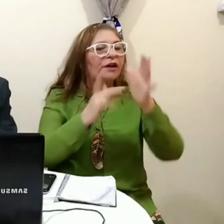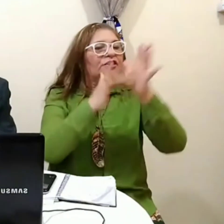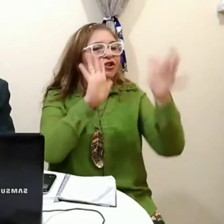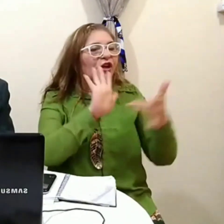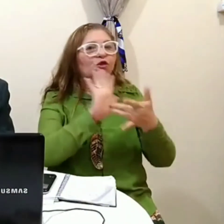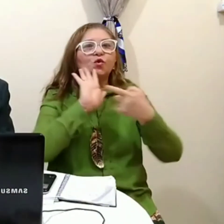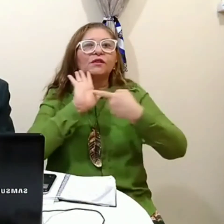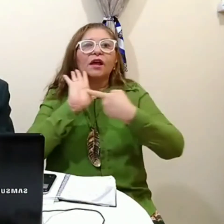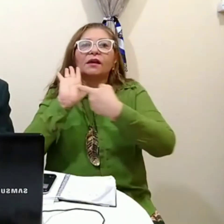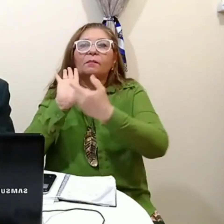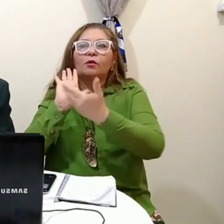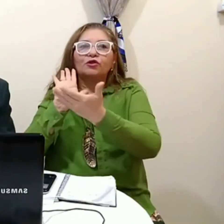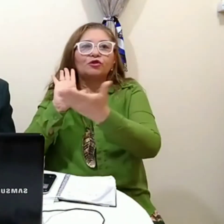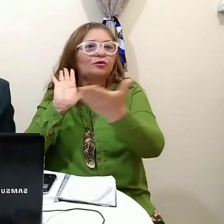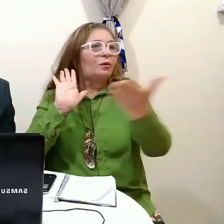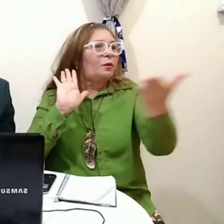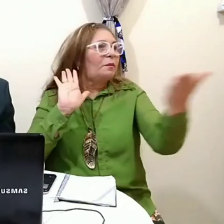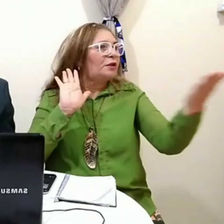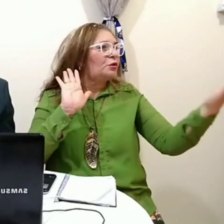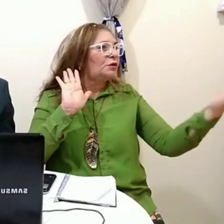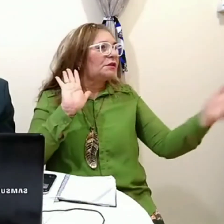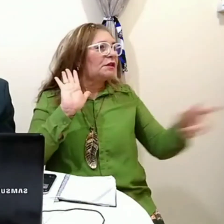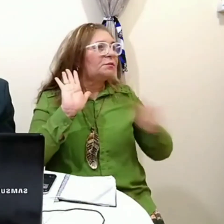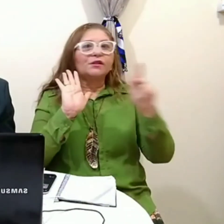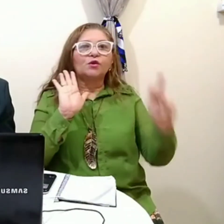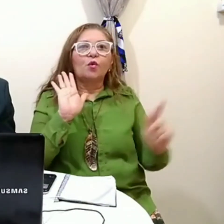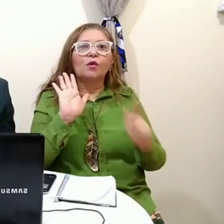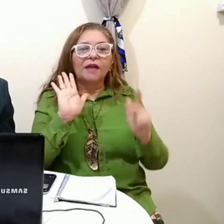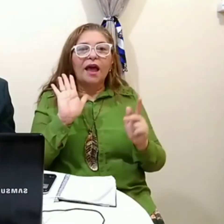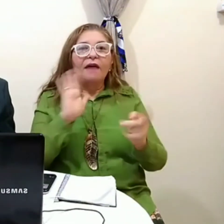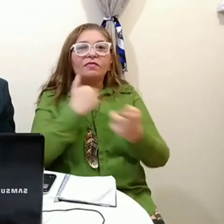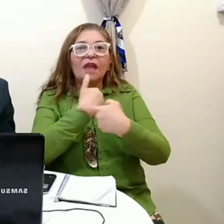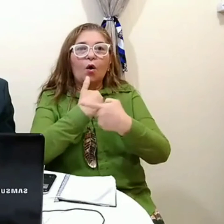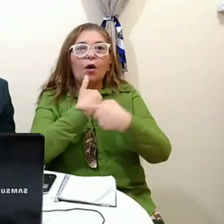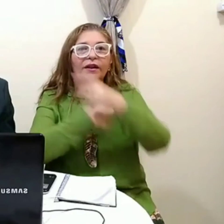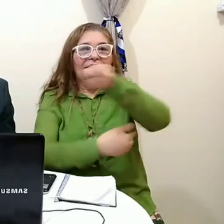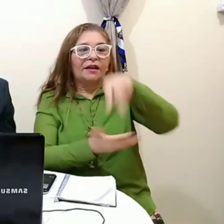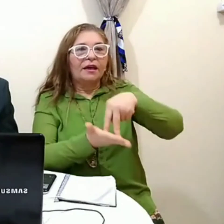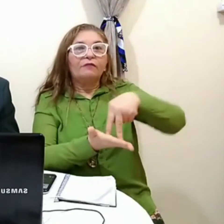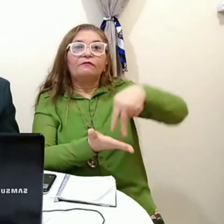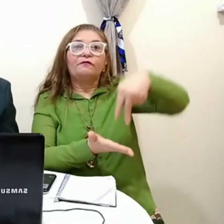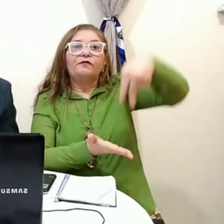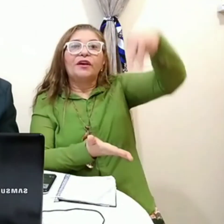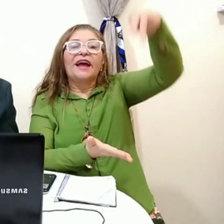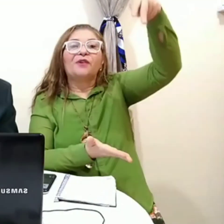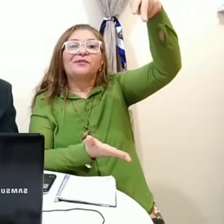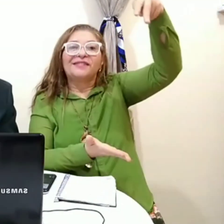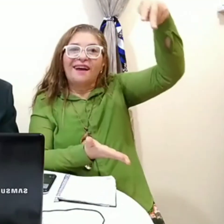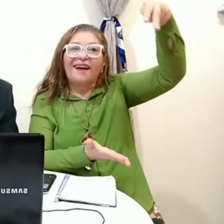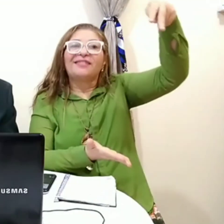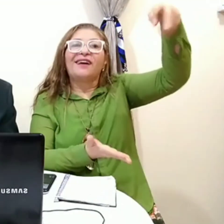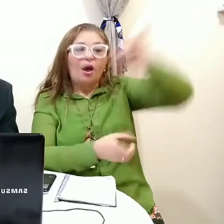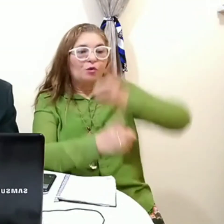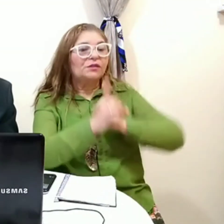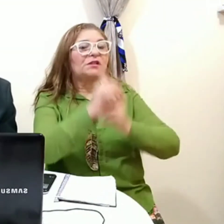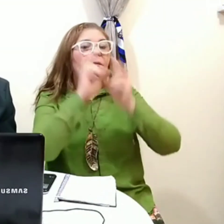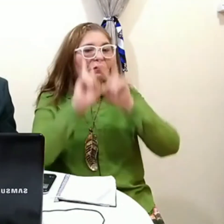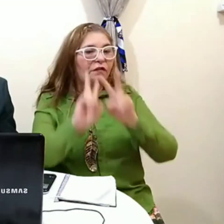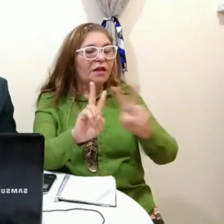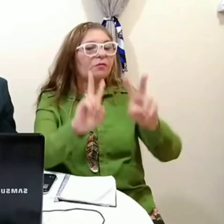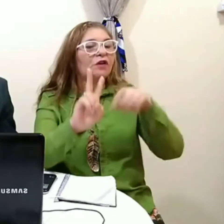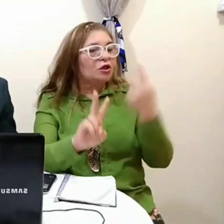não a todo o povo, mas apareceu às testemunhas escolhidas por Deus, isto é, a nós, que comemos